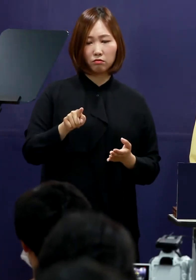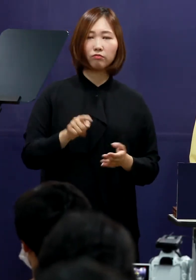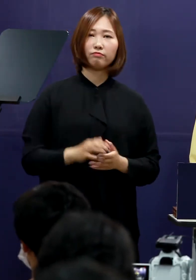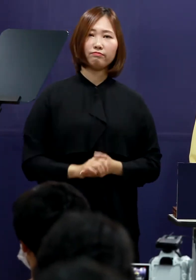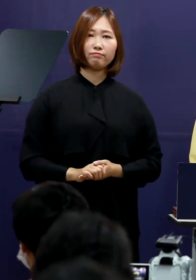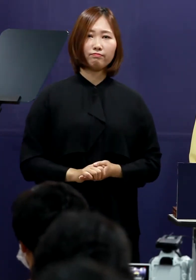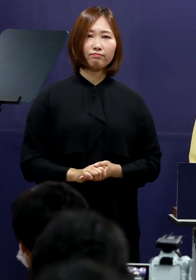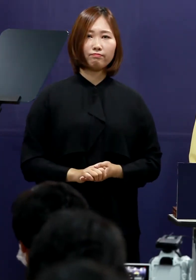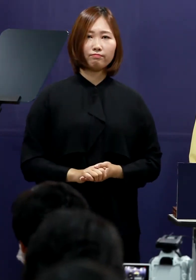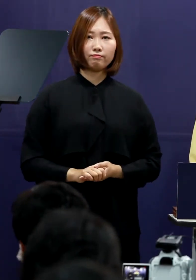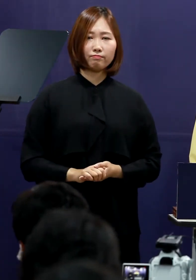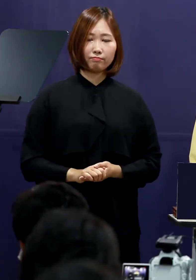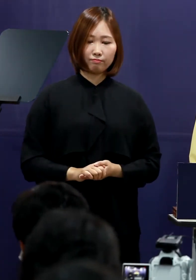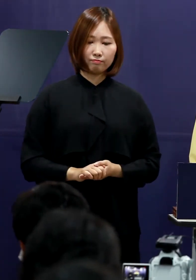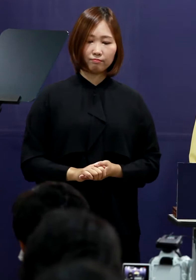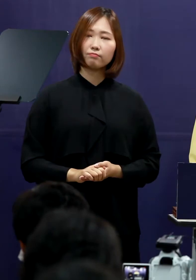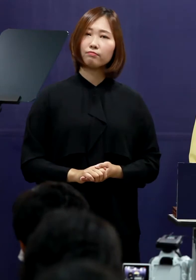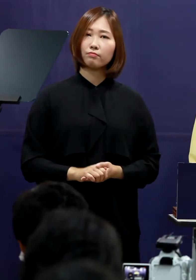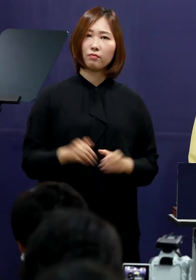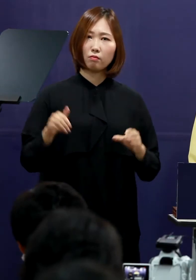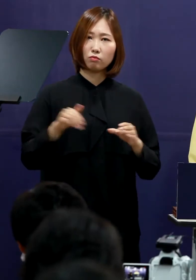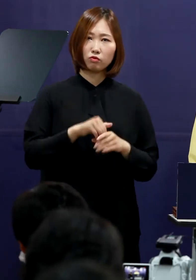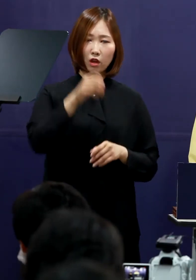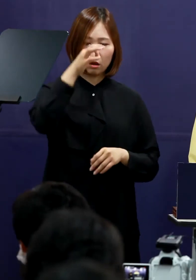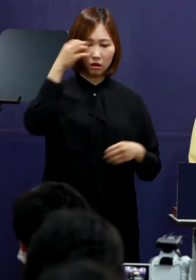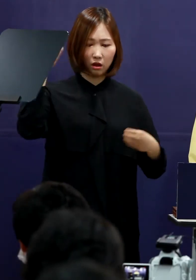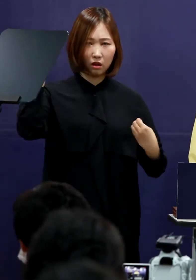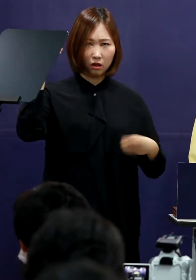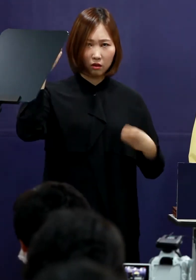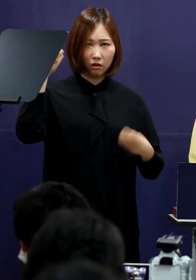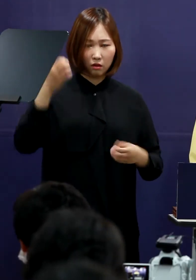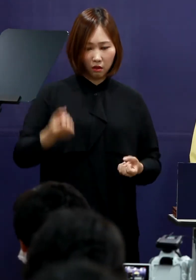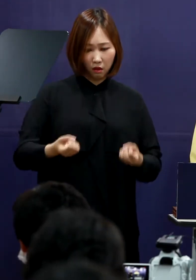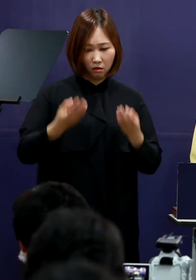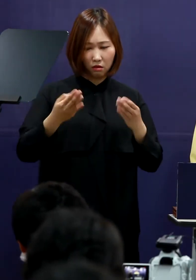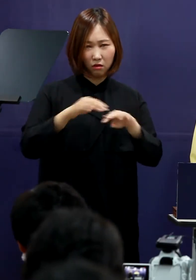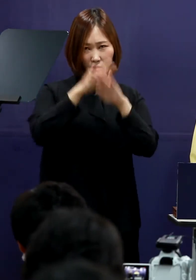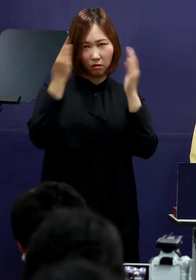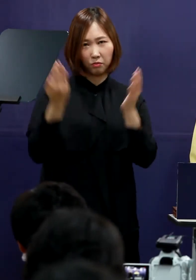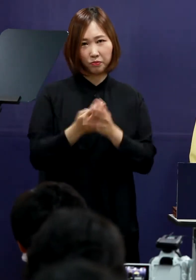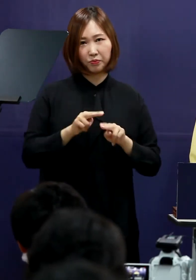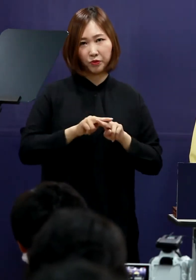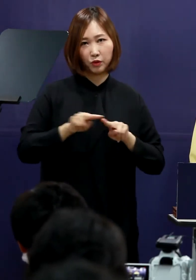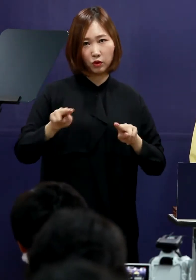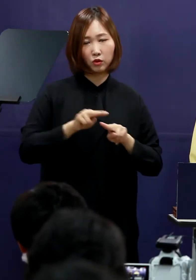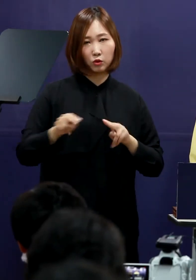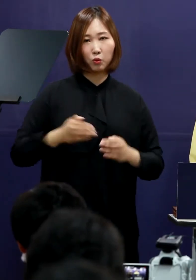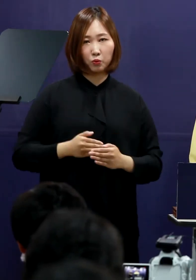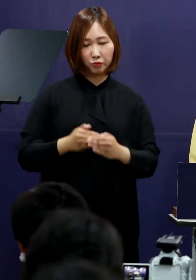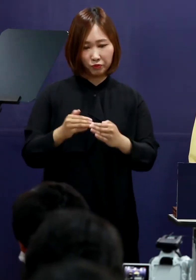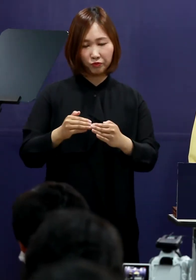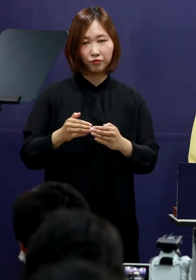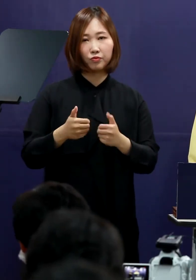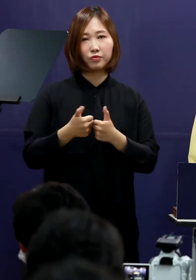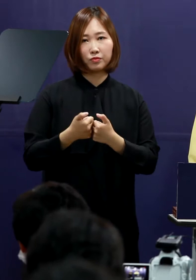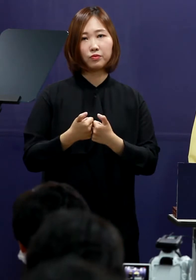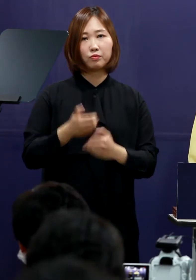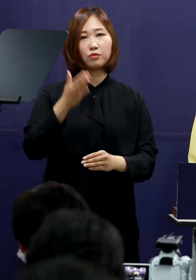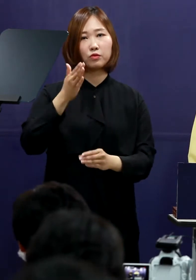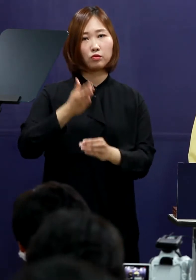가급적이면 문화예술 행사 일정도 취소하는 쪽으로 지금 협의를 하고 있습니다.